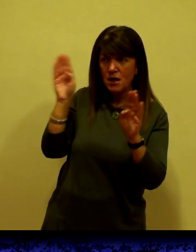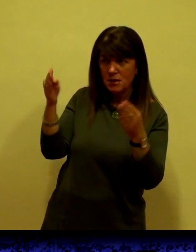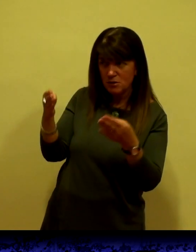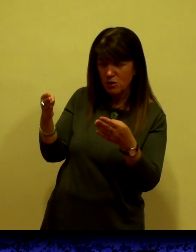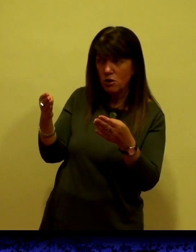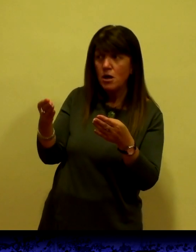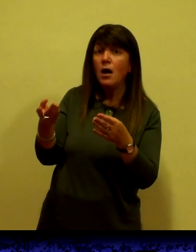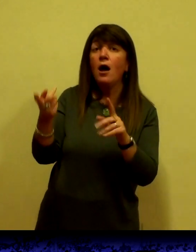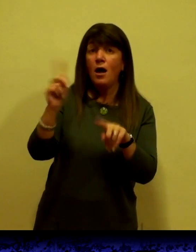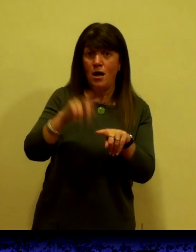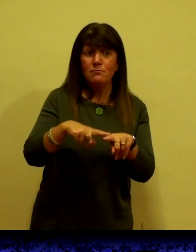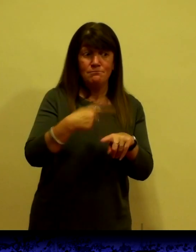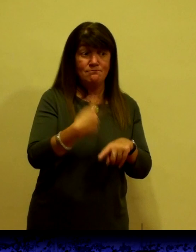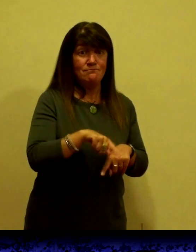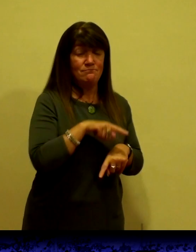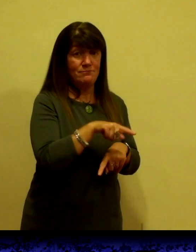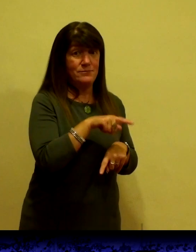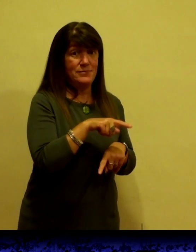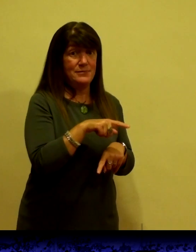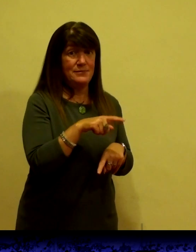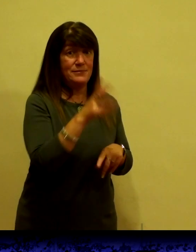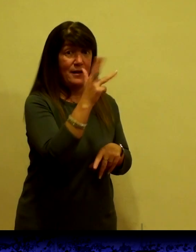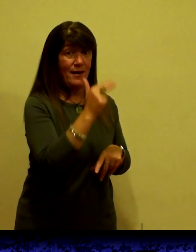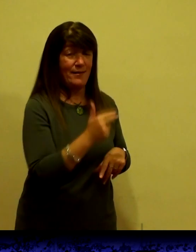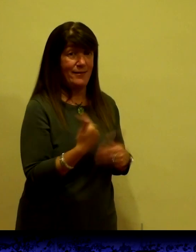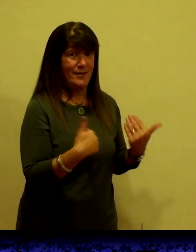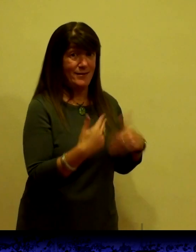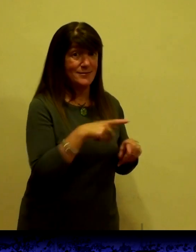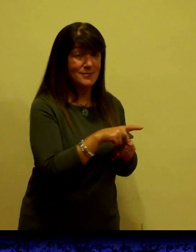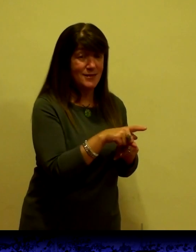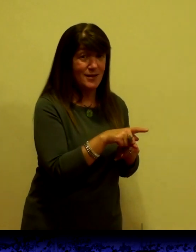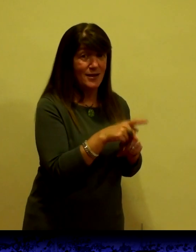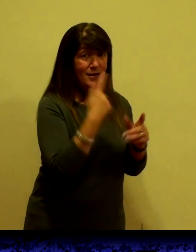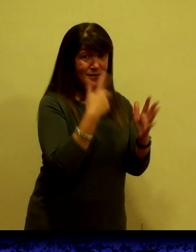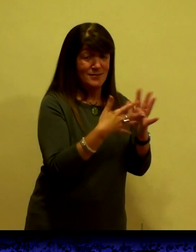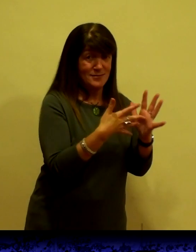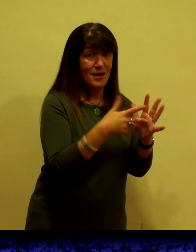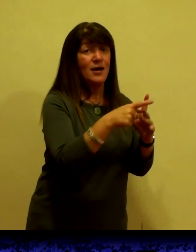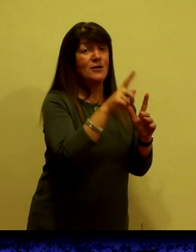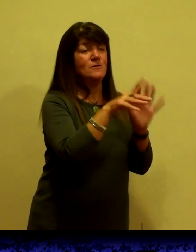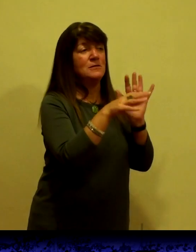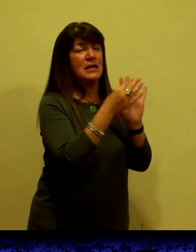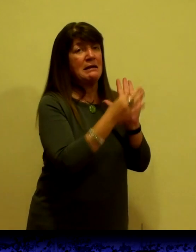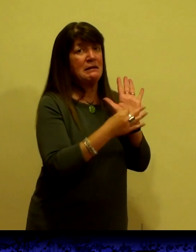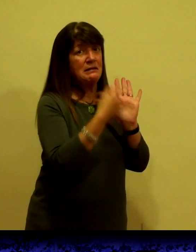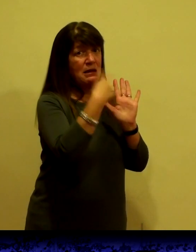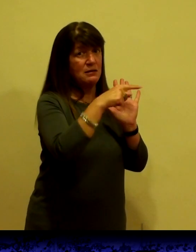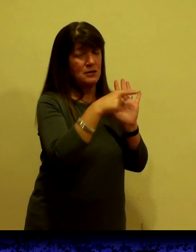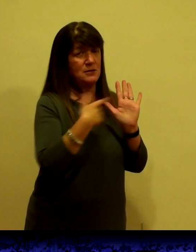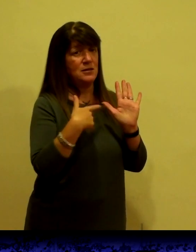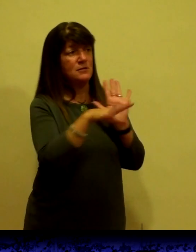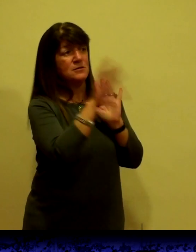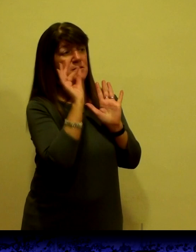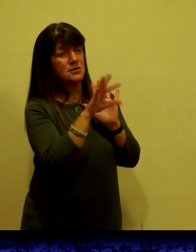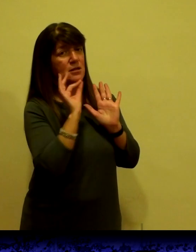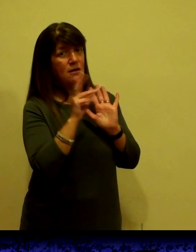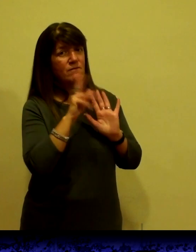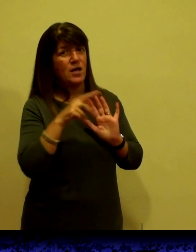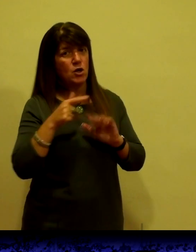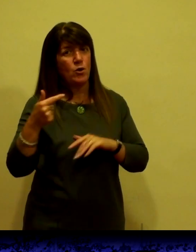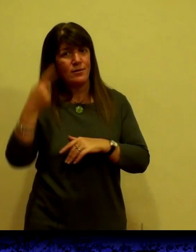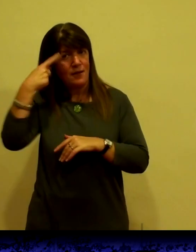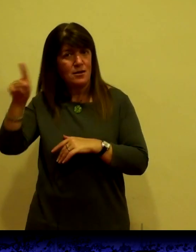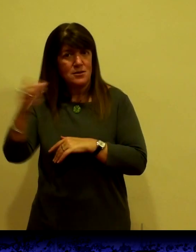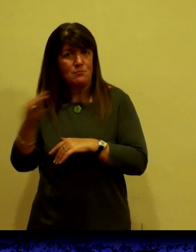e lo stesso per quanto riguarda gli artisti outsider. E rispetto ai criteri di selezione e di individuazione può rispondere meglio di me Tea, ma